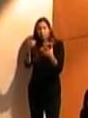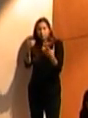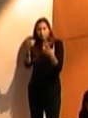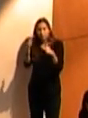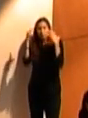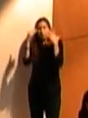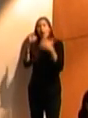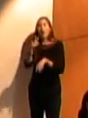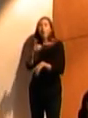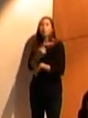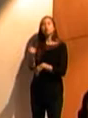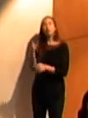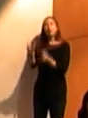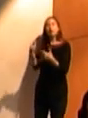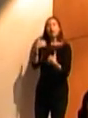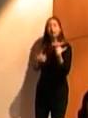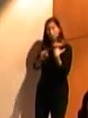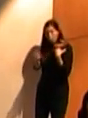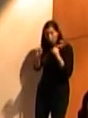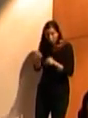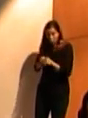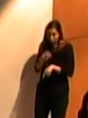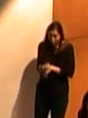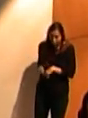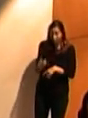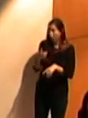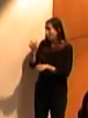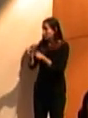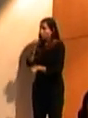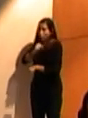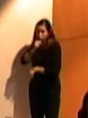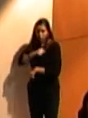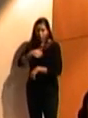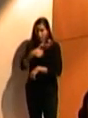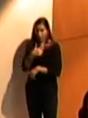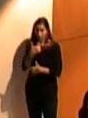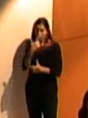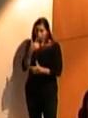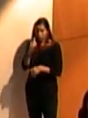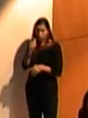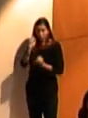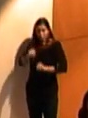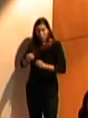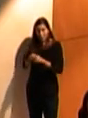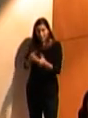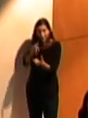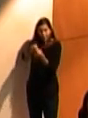sur les enfants et même qui pourraient très bien correspondre à plusieurs personnes, à une personne normale.